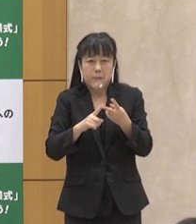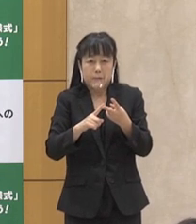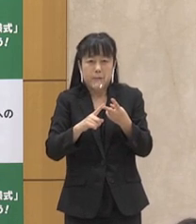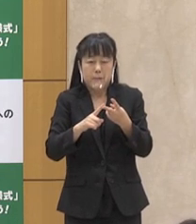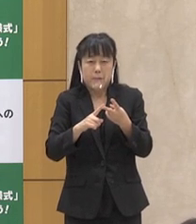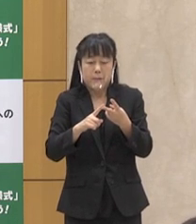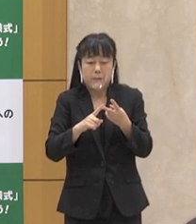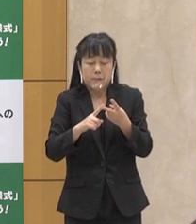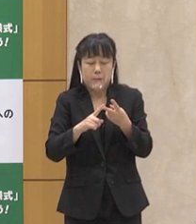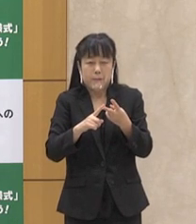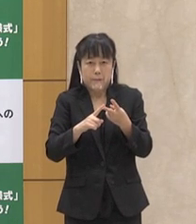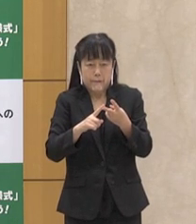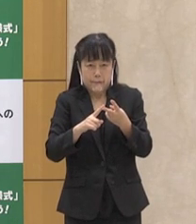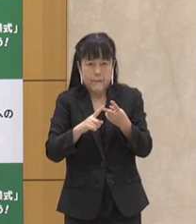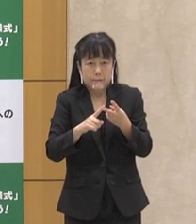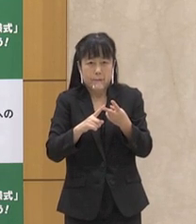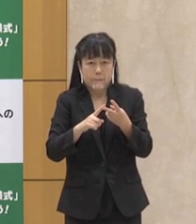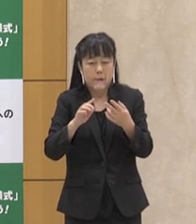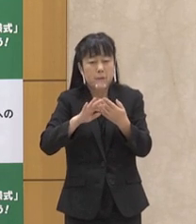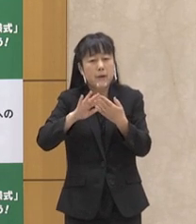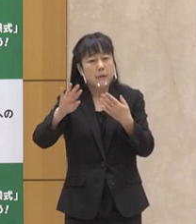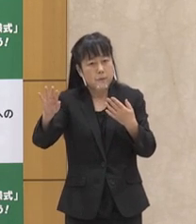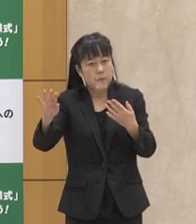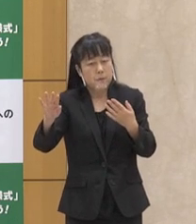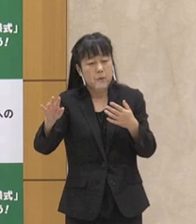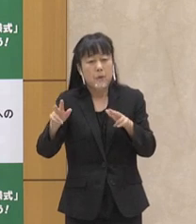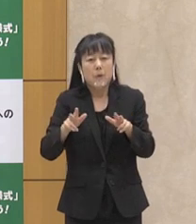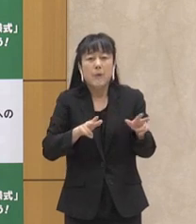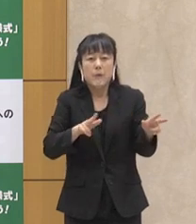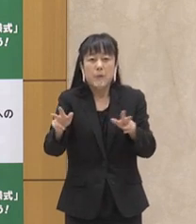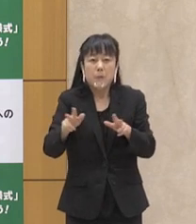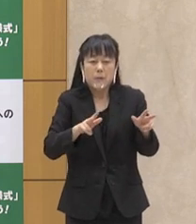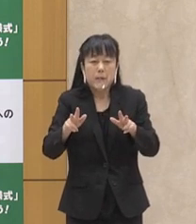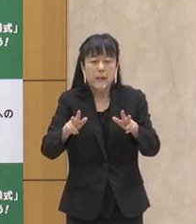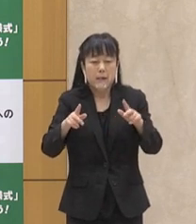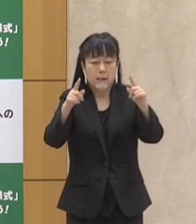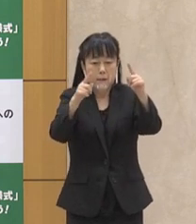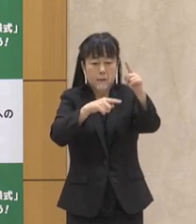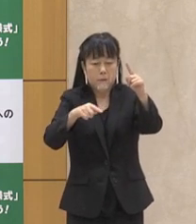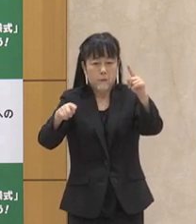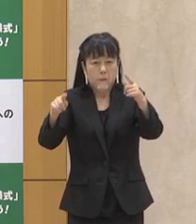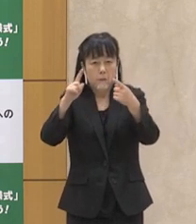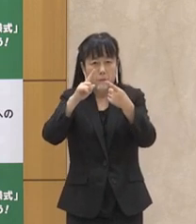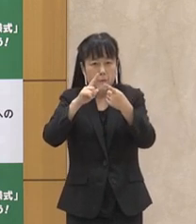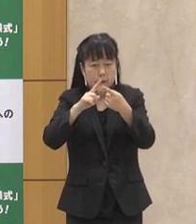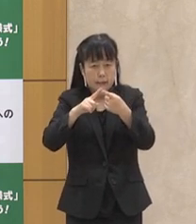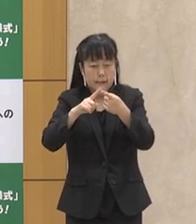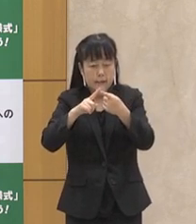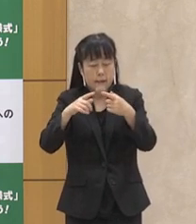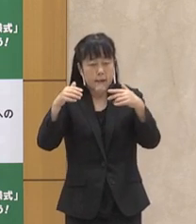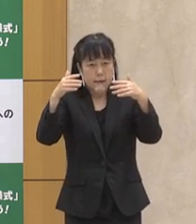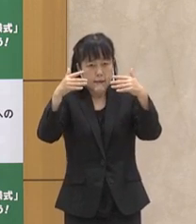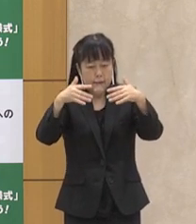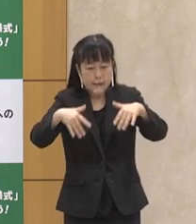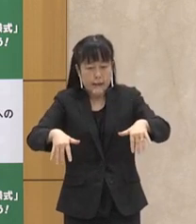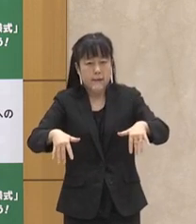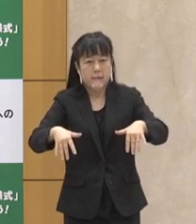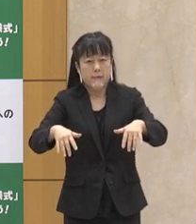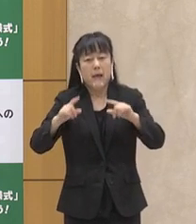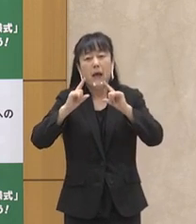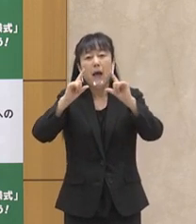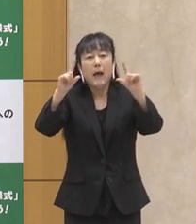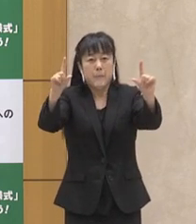ものを含めてですね、行政など公的な機関が発表している情報というもの